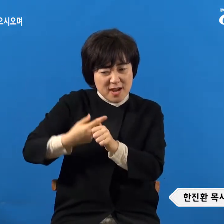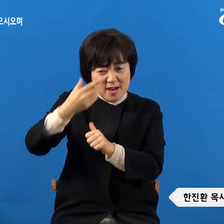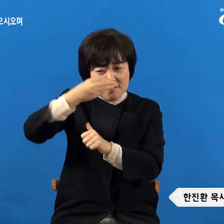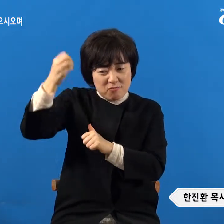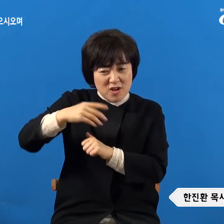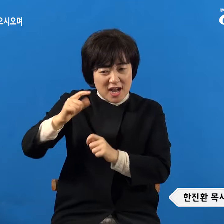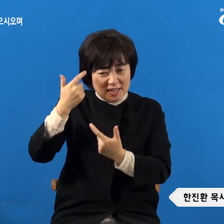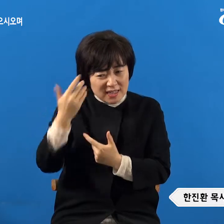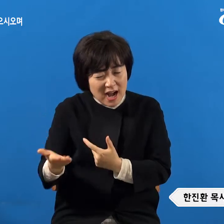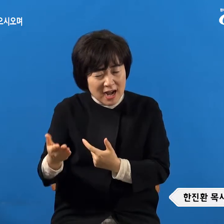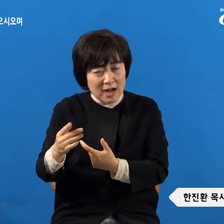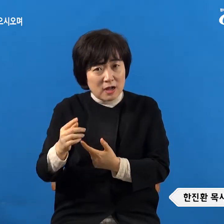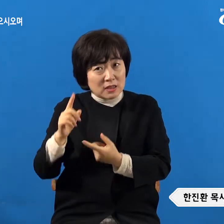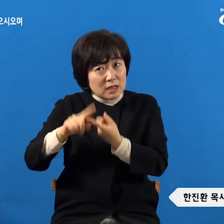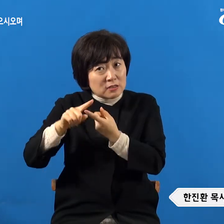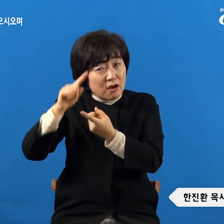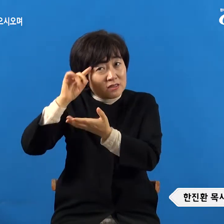않나?